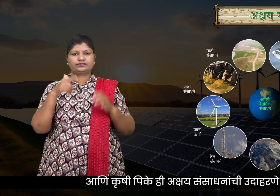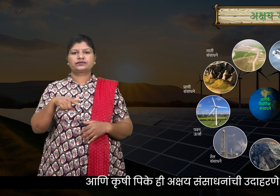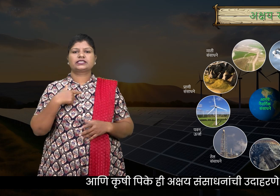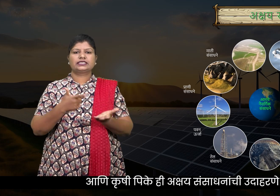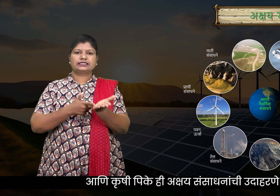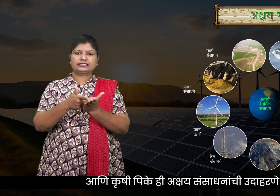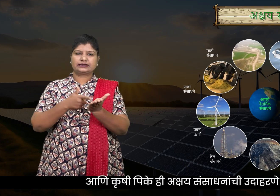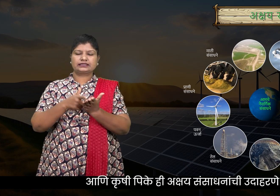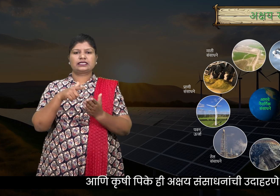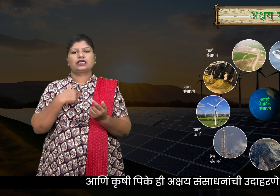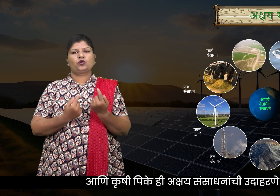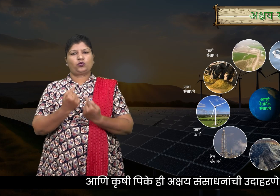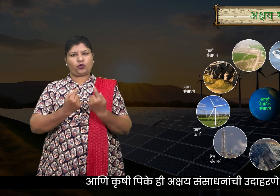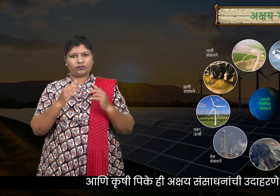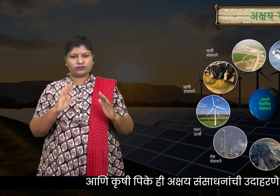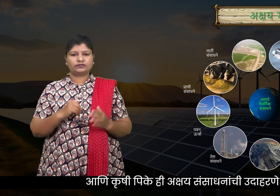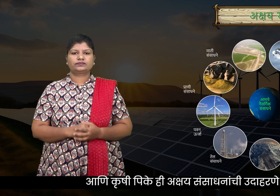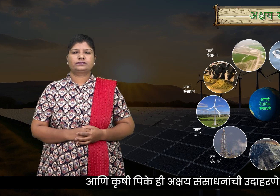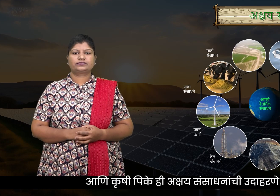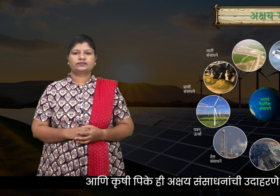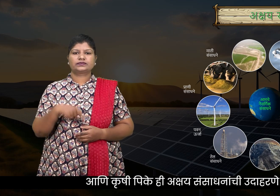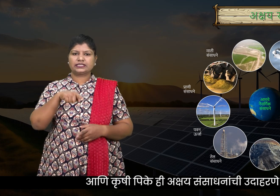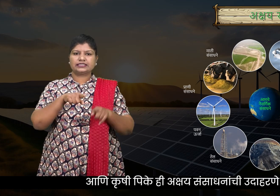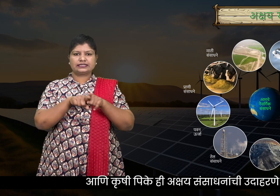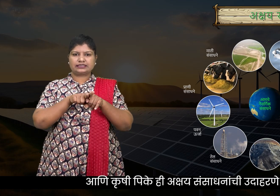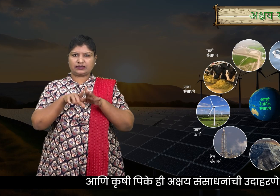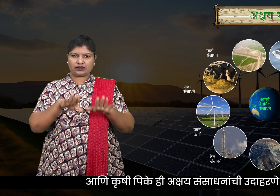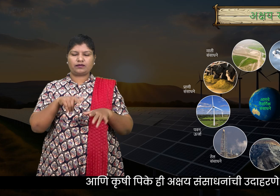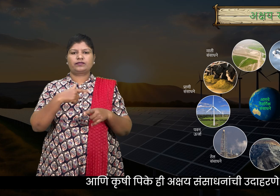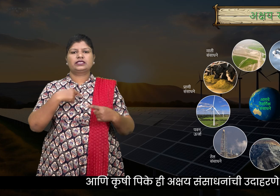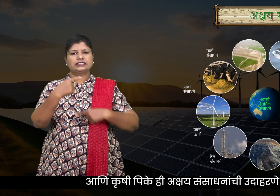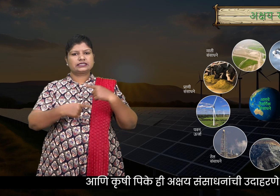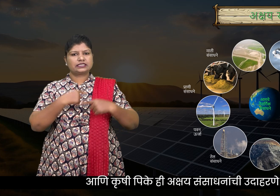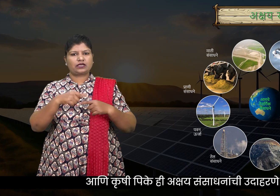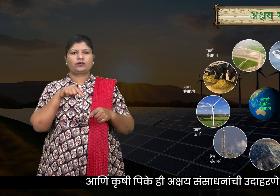कृषी पिके ही अक्षय संसाधनांची उदाहरणे आहेत.